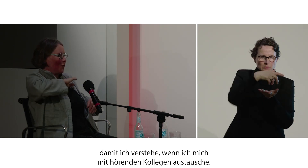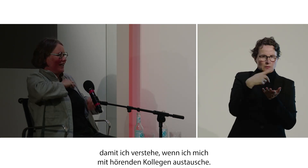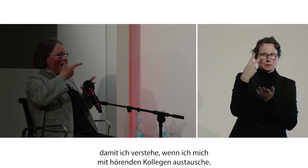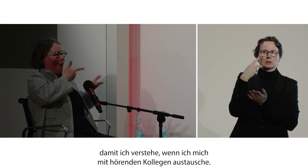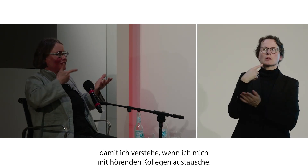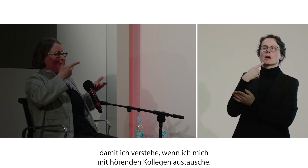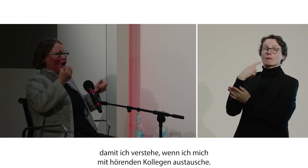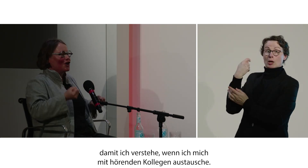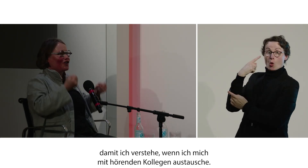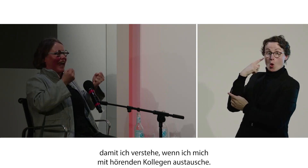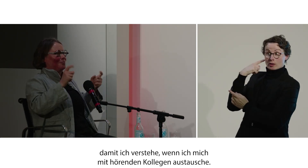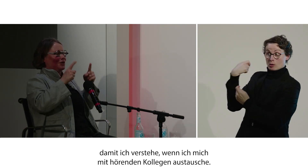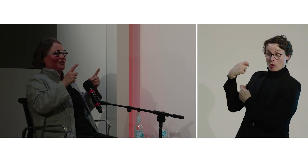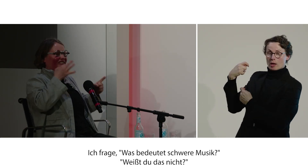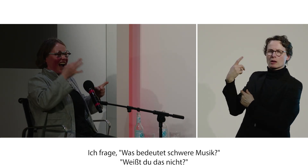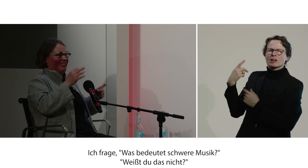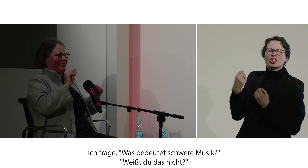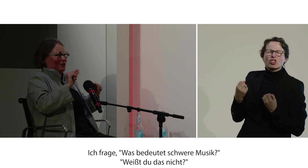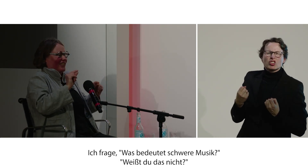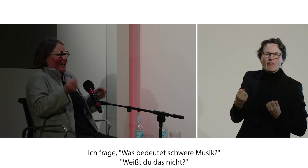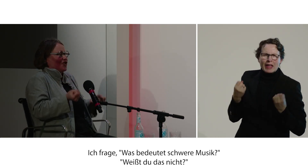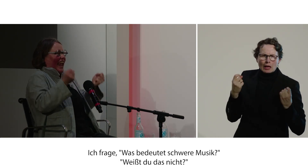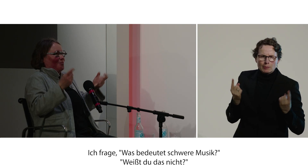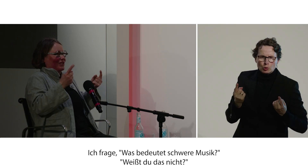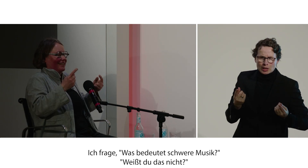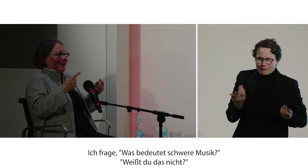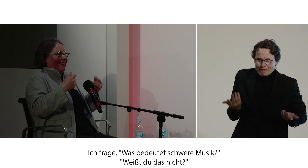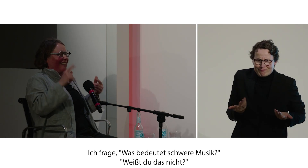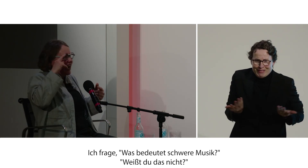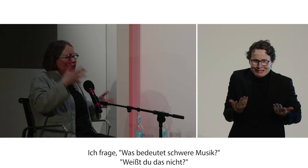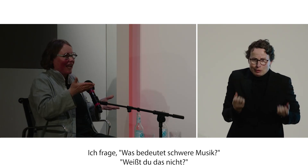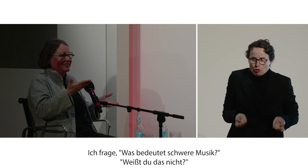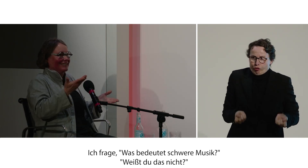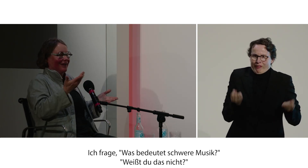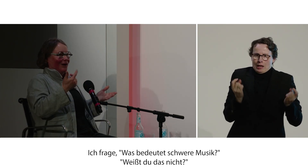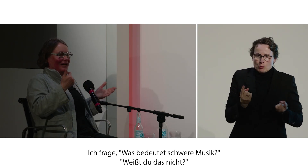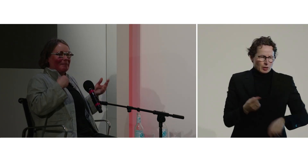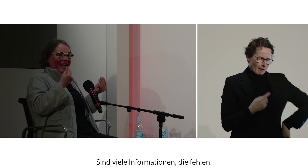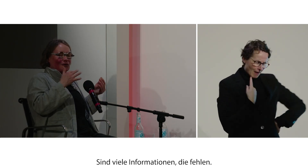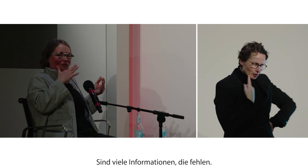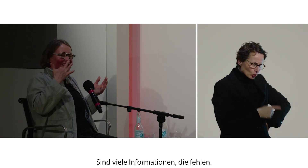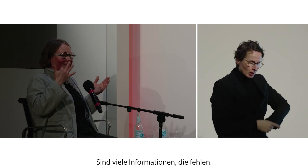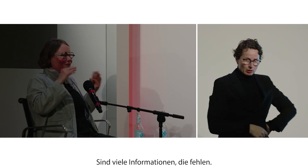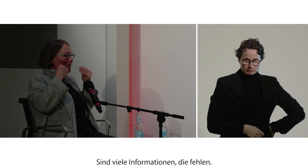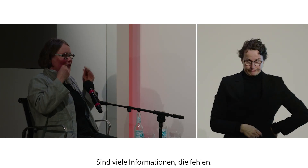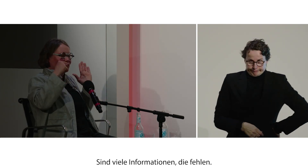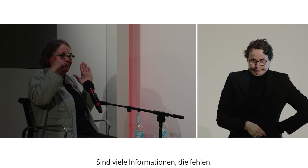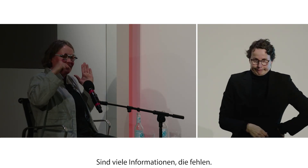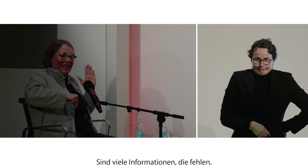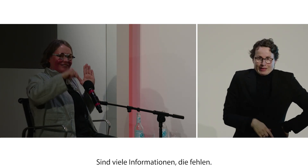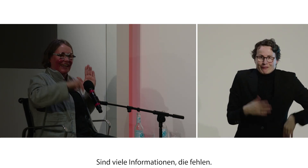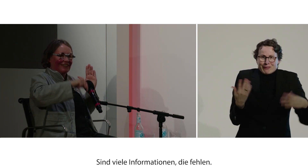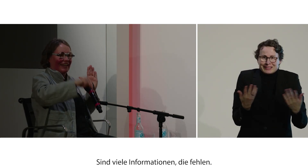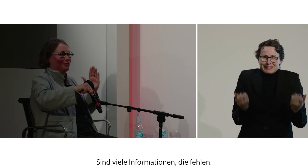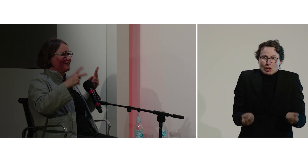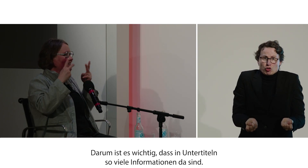ich mit hörenden Kollegen austausse, schwere Musik. dann frage ich, was bedeutet das denn, schwere Musik? Da weißt du das nicht und dann merke ich so viele Informationen, die